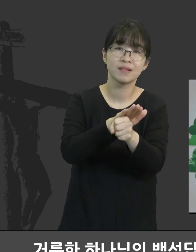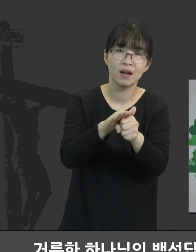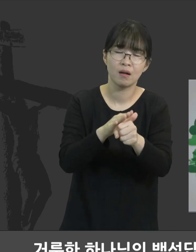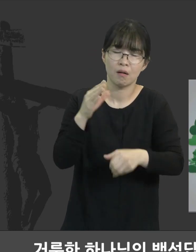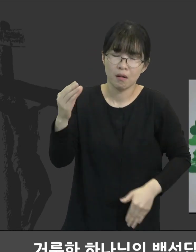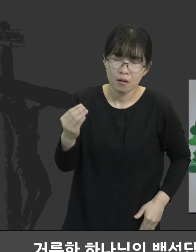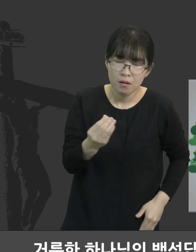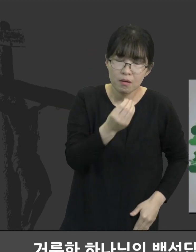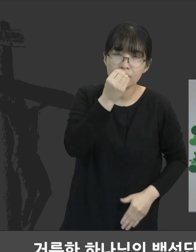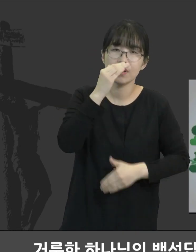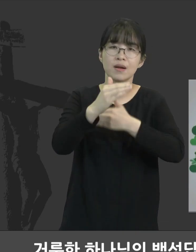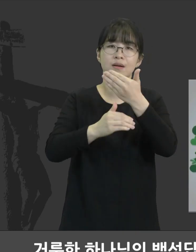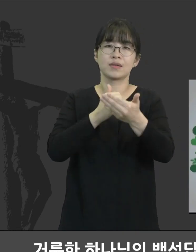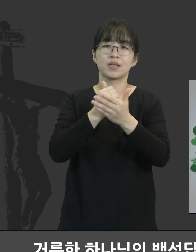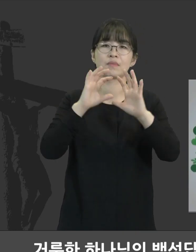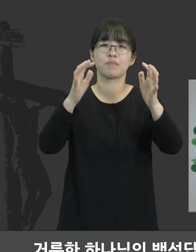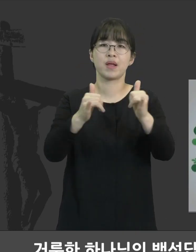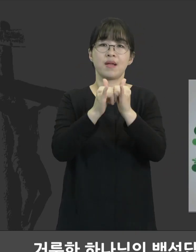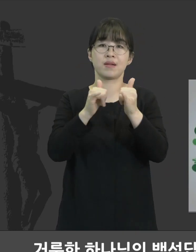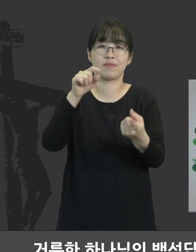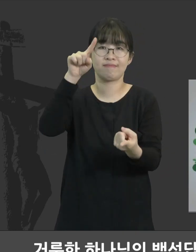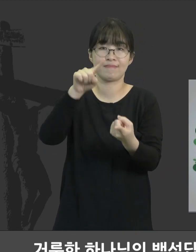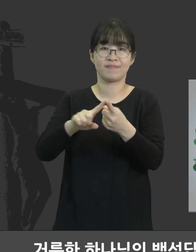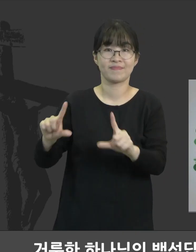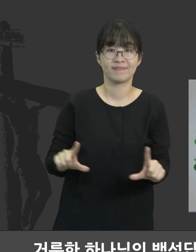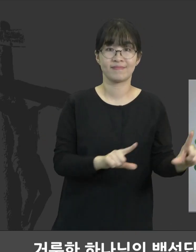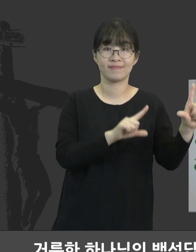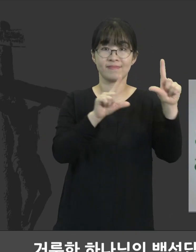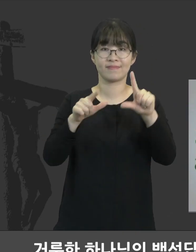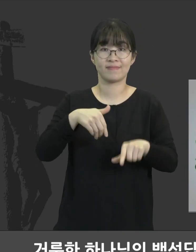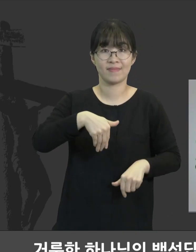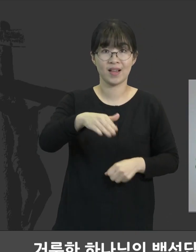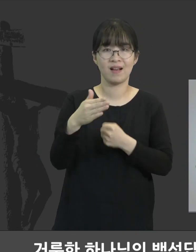백성답게 살아갈 수 있는 은혜를 베푸시겠다고 약속하신 것입니다.